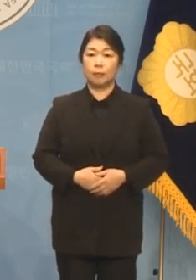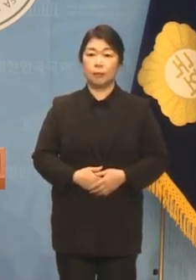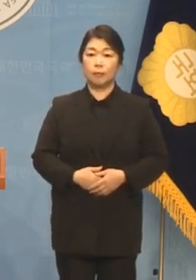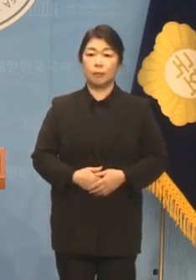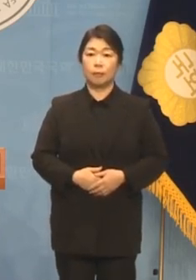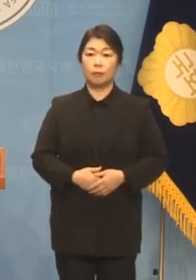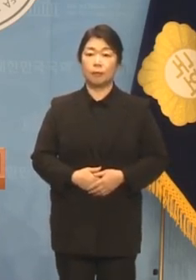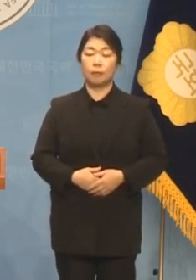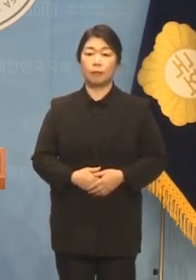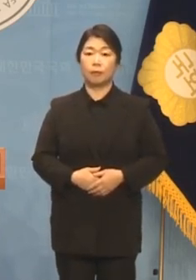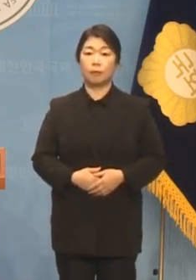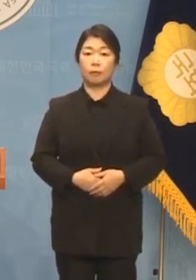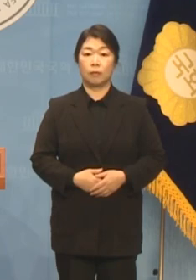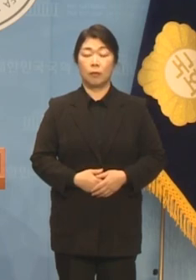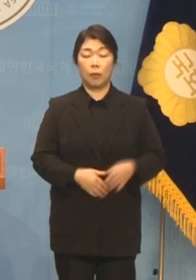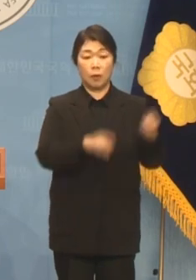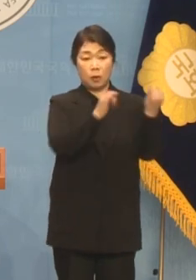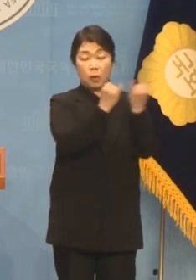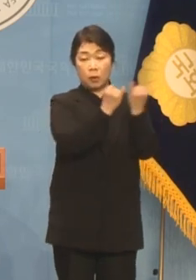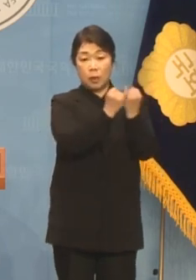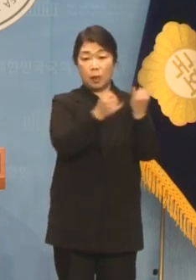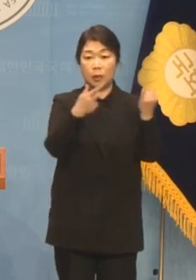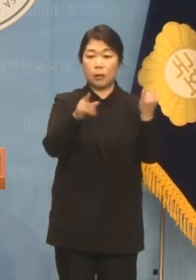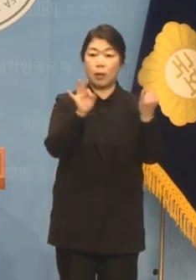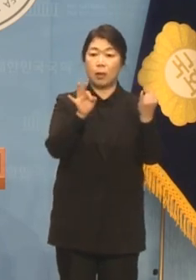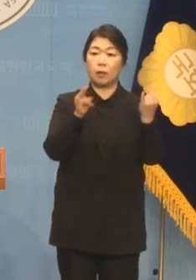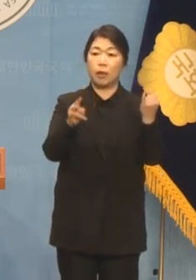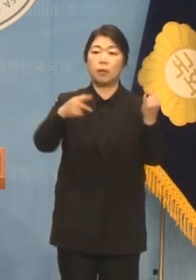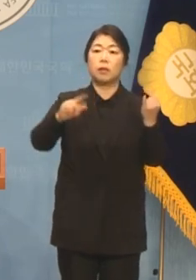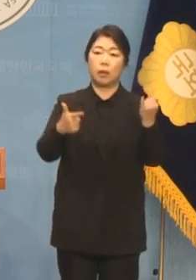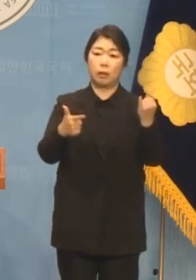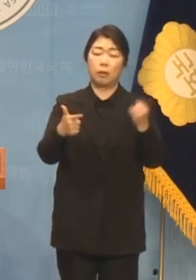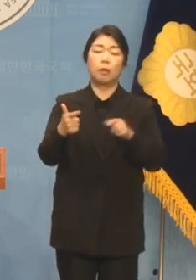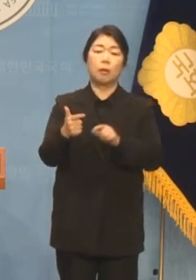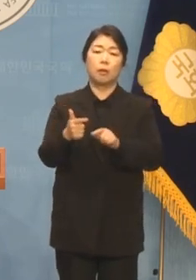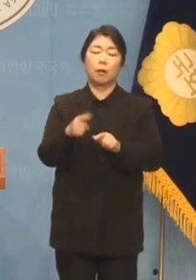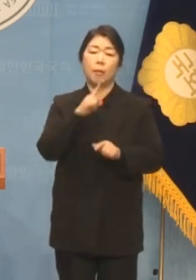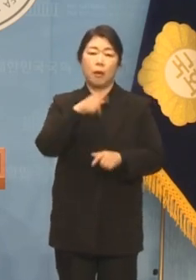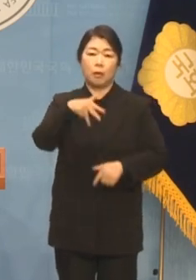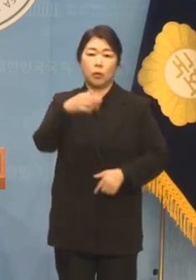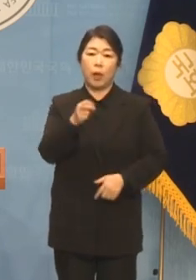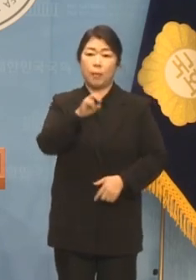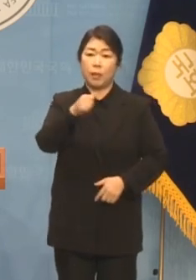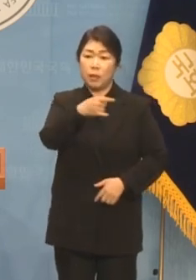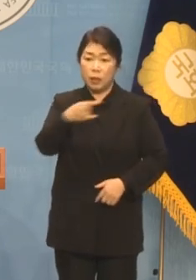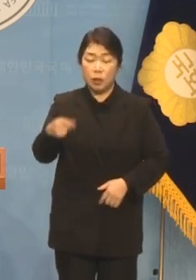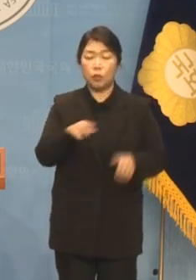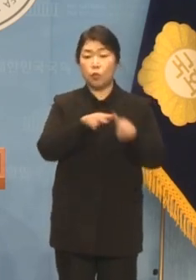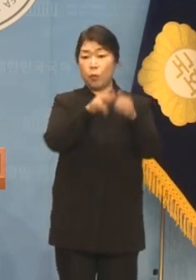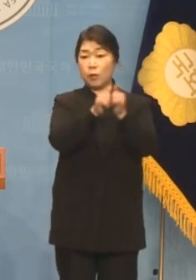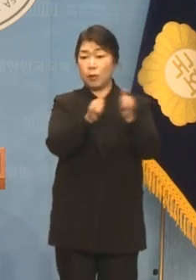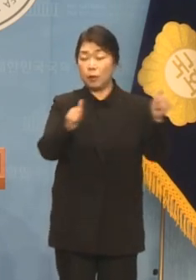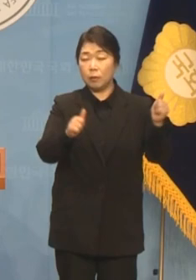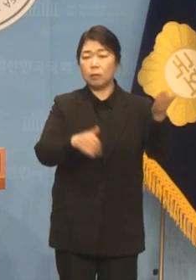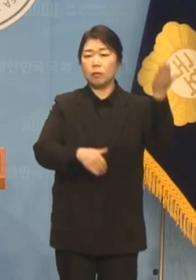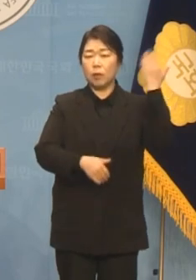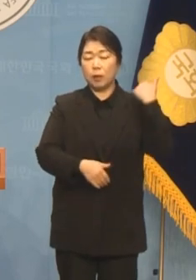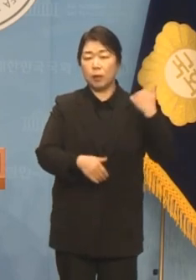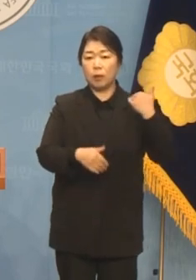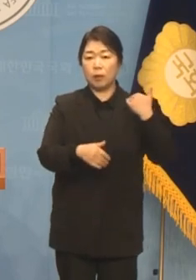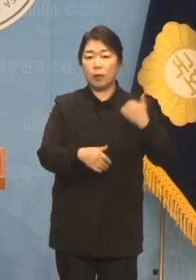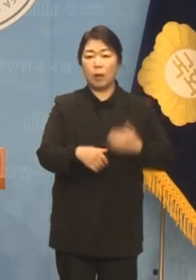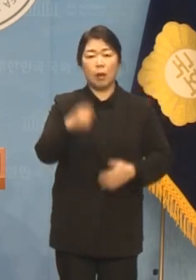시작하겠습니다 여자 장해찬 최민희 후보가 과고 과거 기고한 글에는 저급한